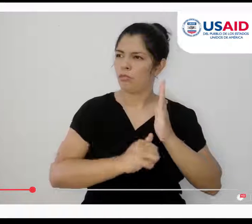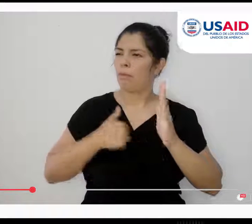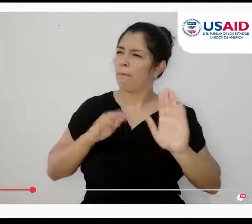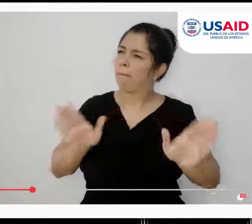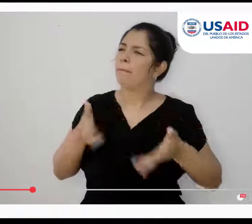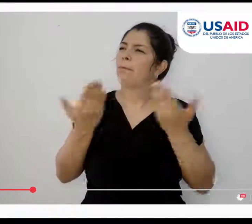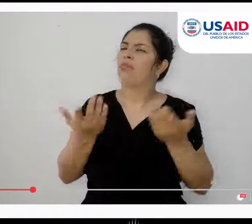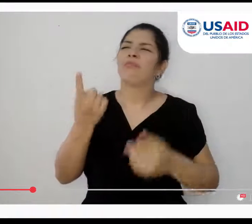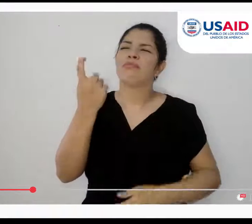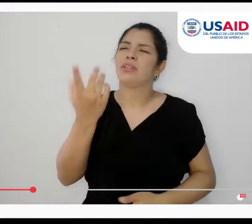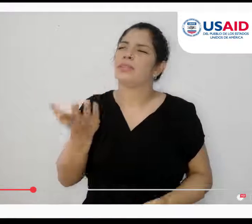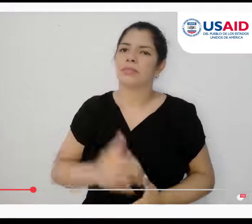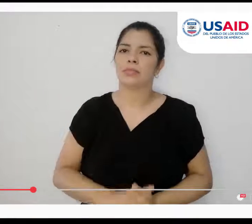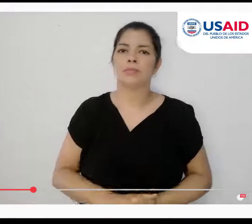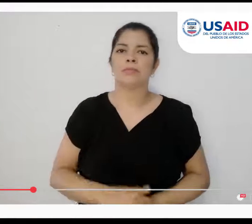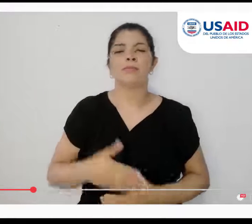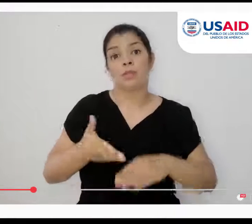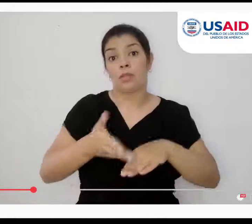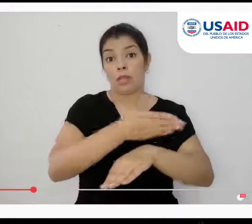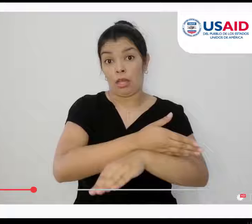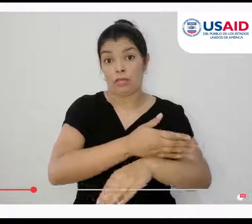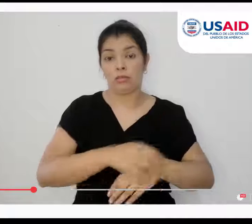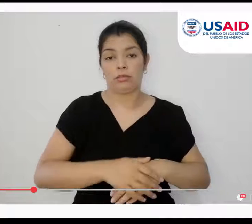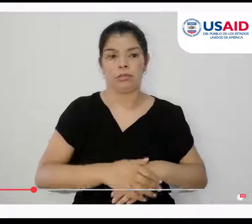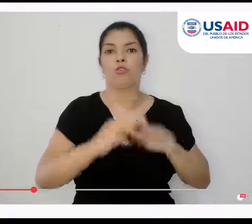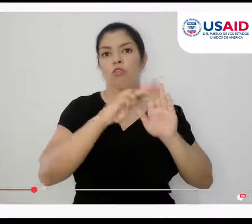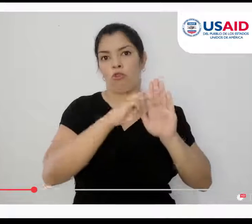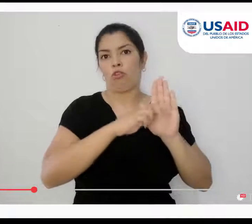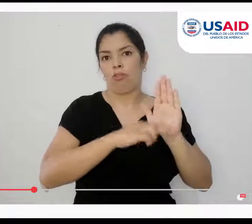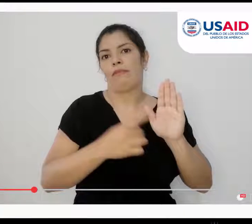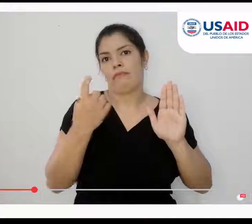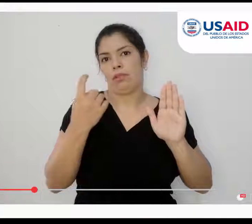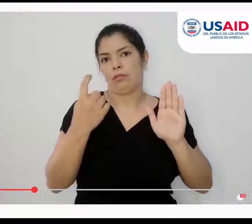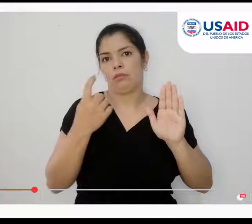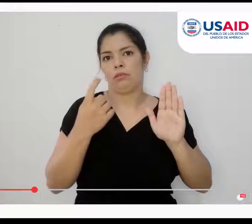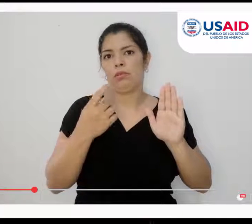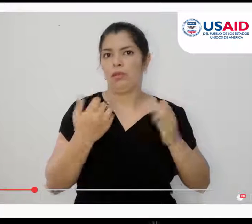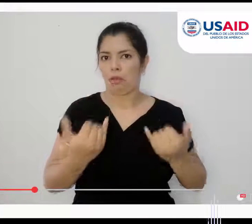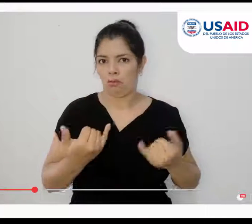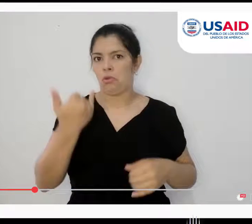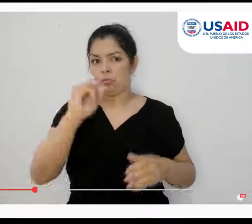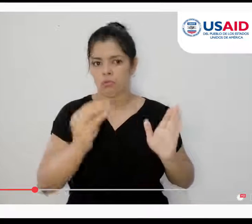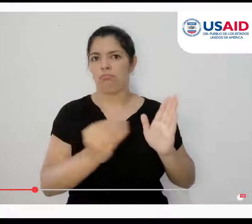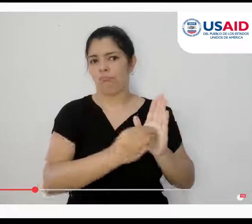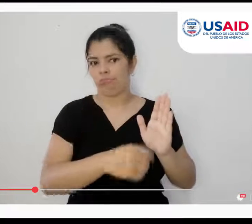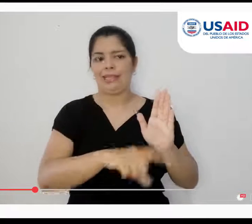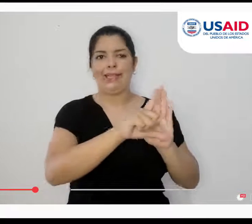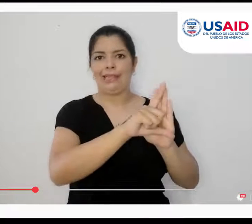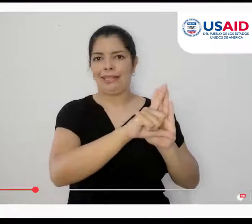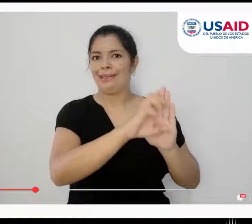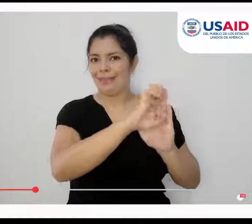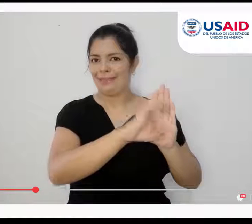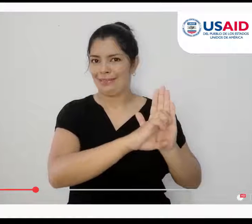Antes decíamos que hacía falta la norma. Ya no hace falta la norma, ya hay norma. La ley